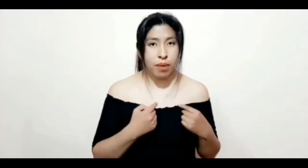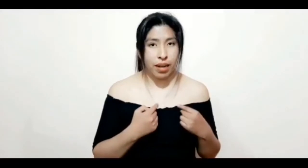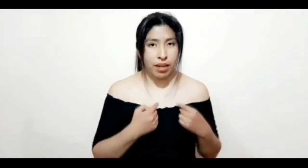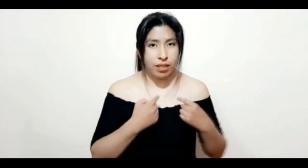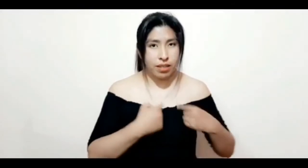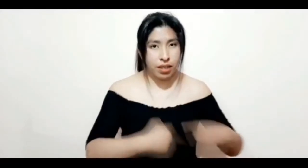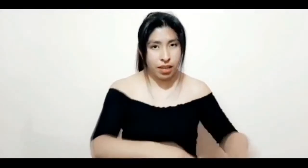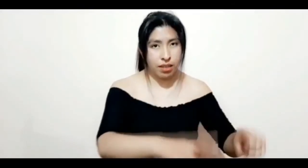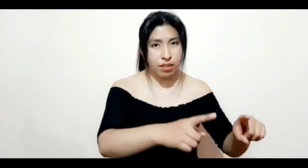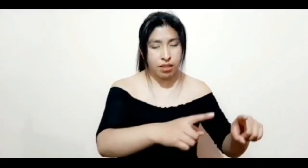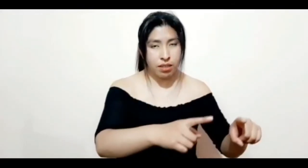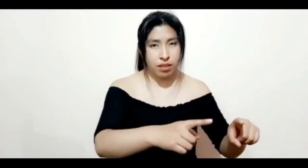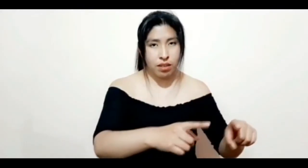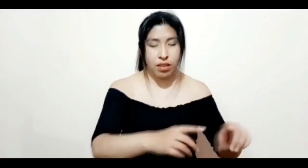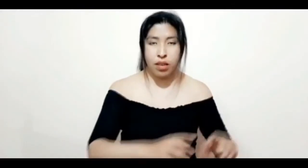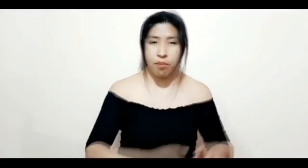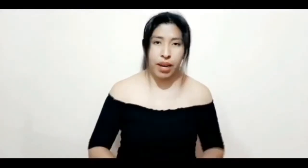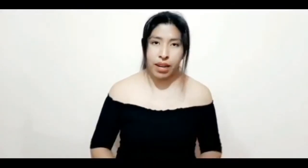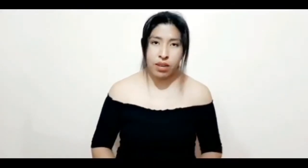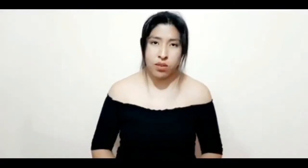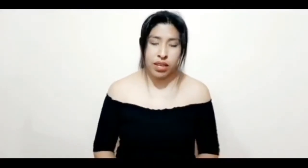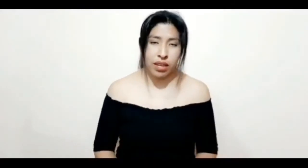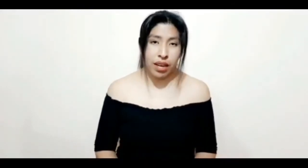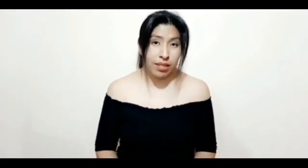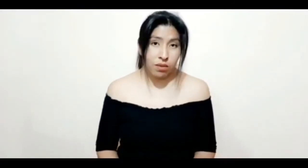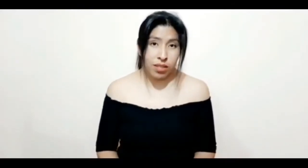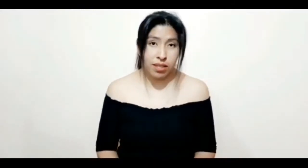para, ir y para no se hace una seña.